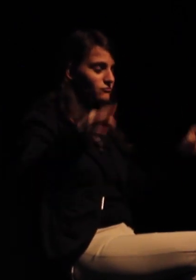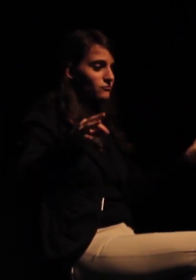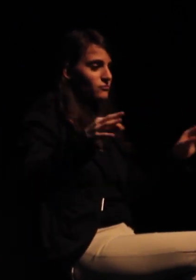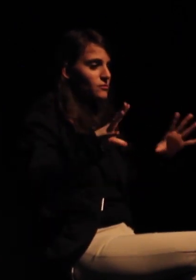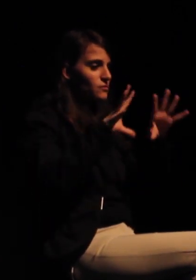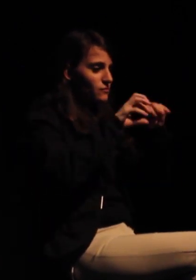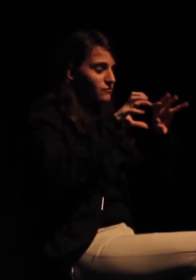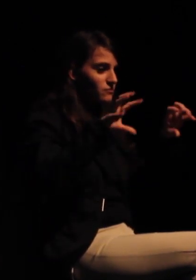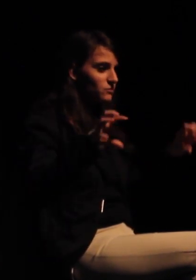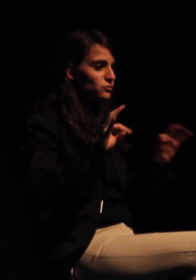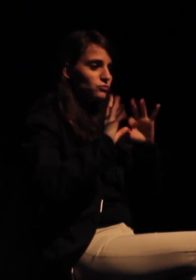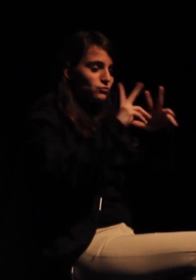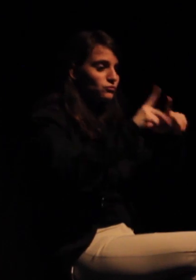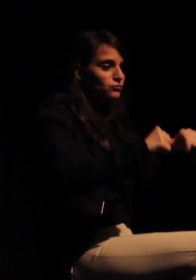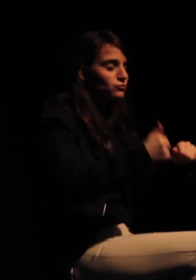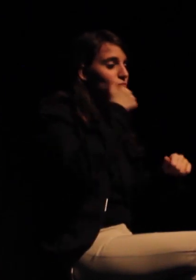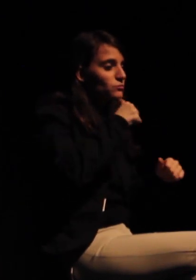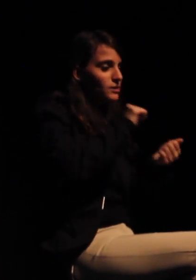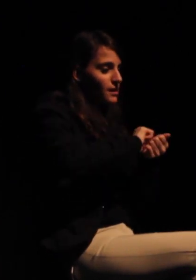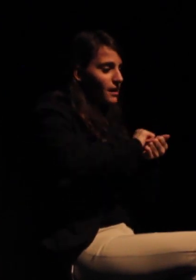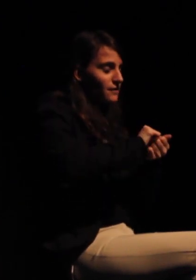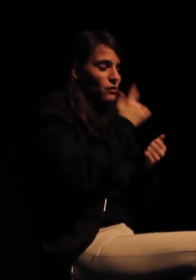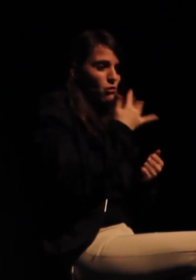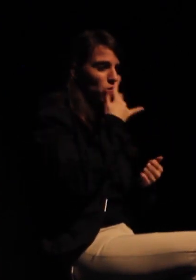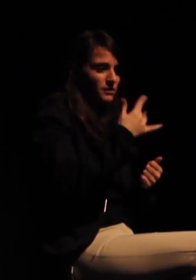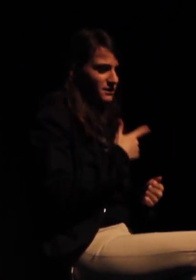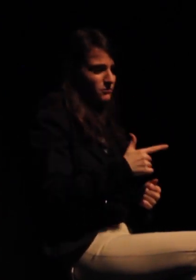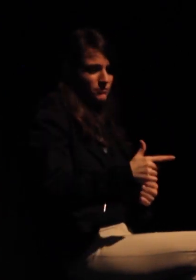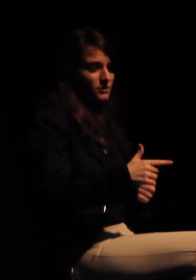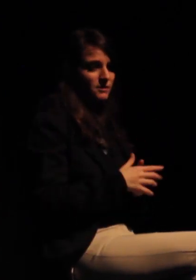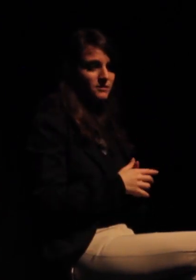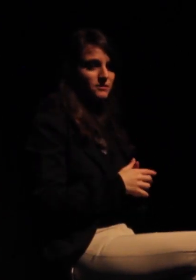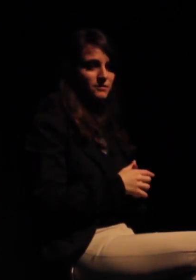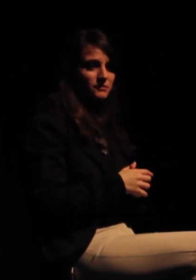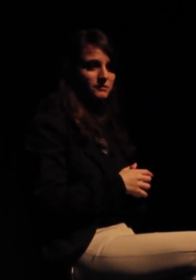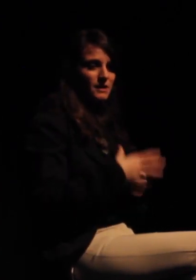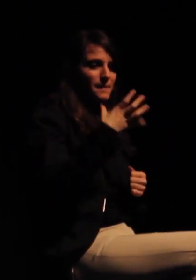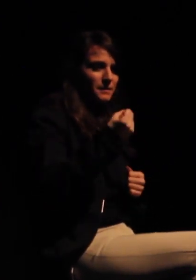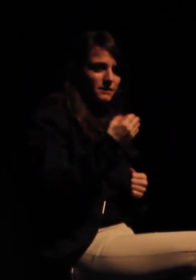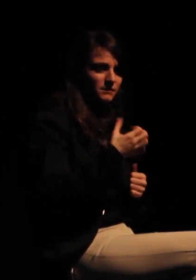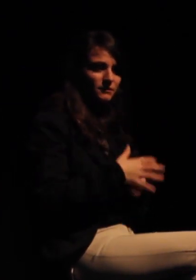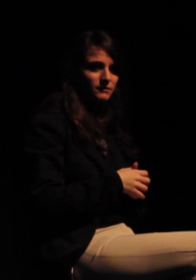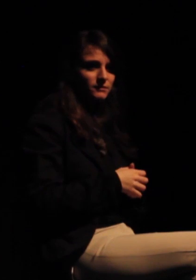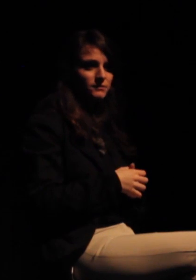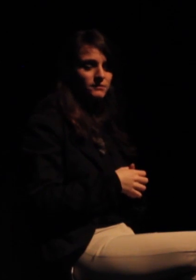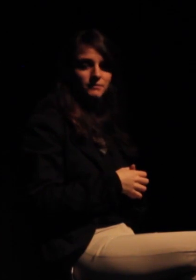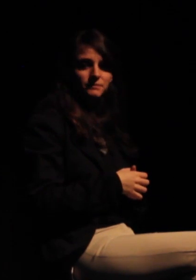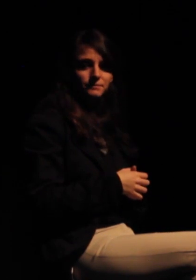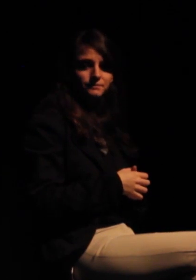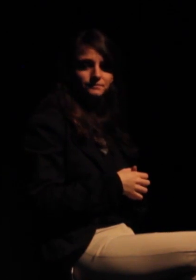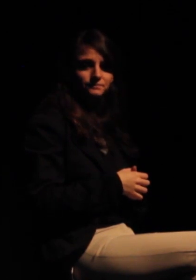etc, etc. Não existia muita coisa colorida, aliás, era muito pouca coisa colorida, toalha era tudo branca, era muito